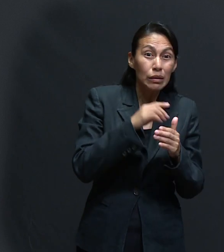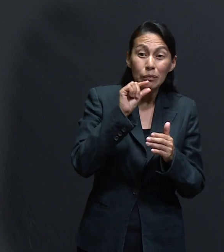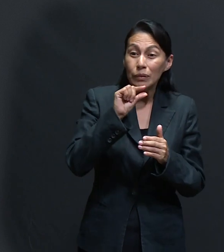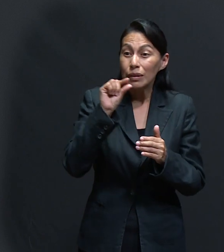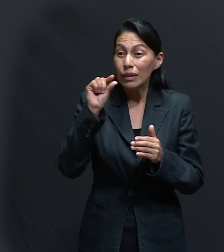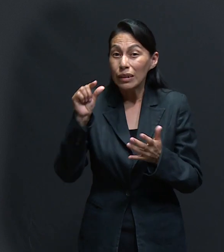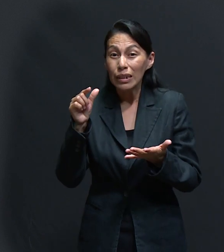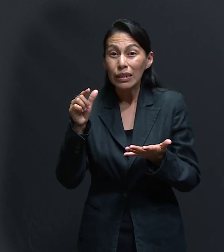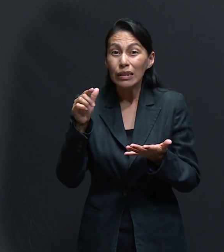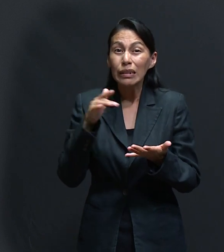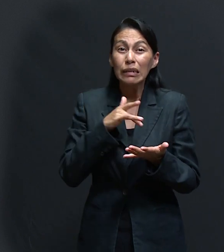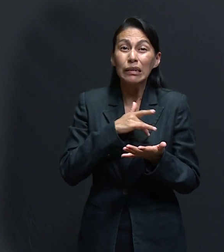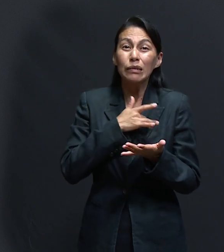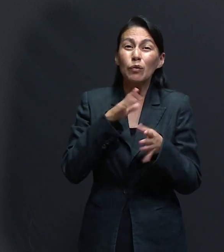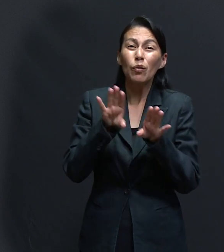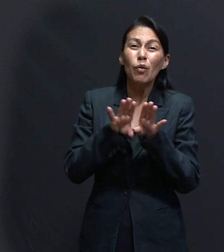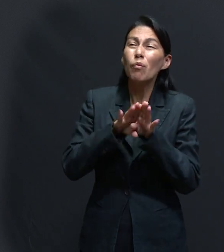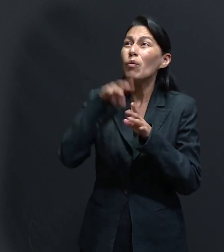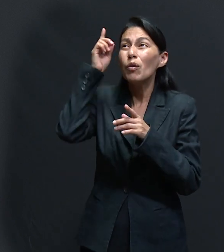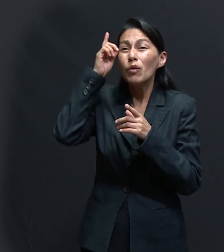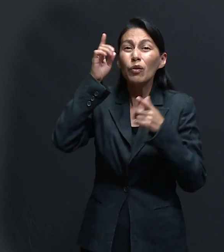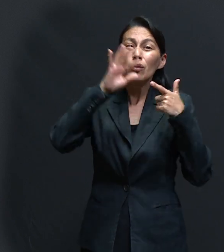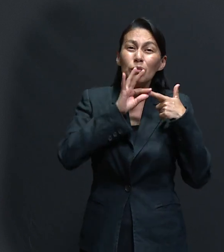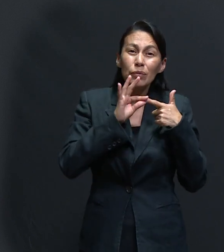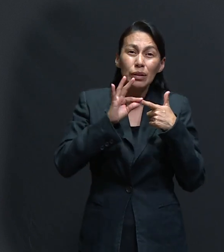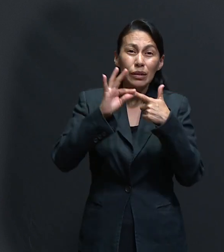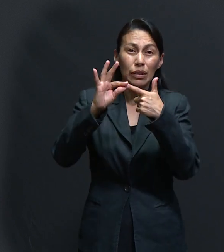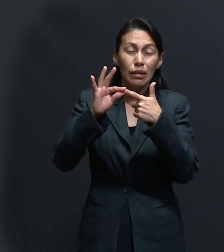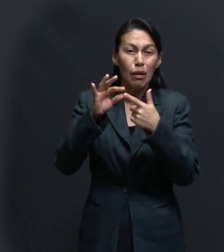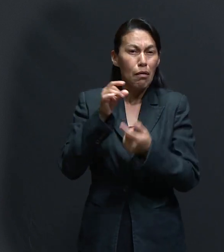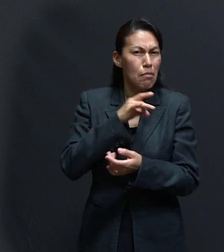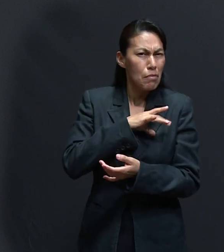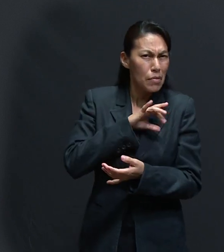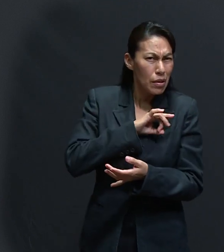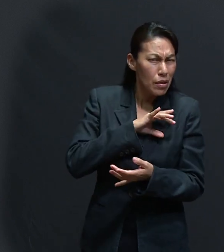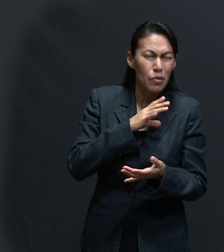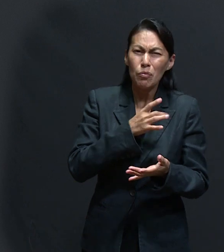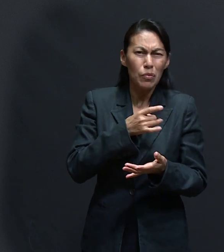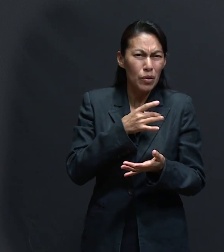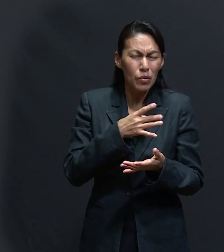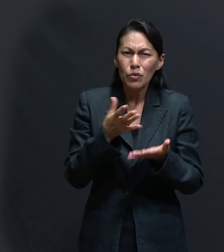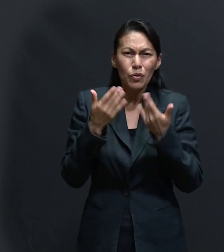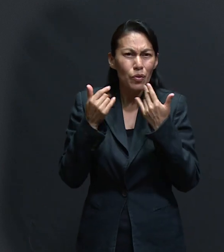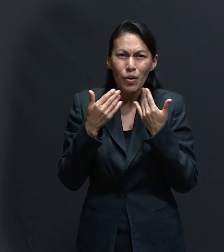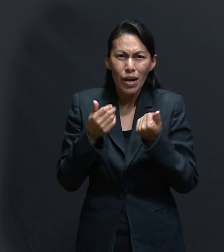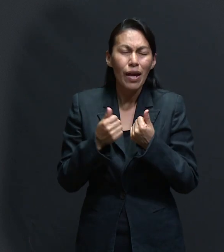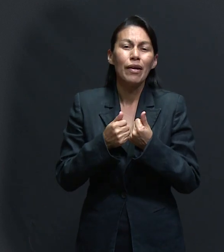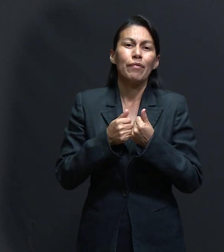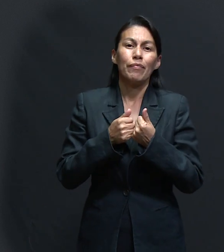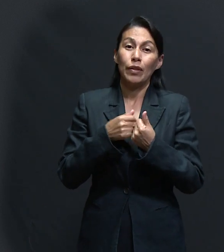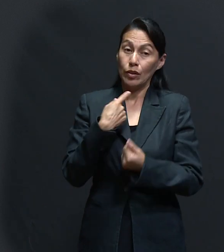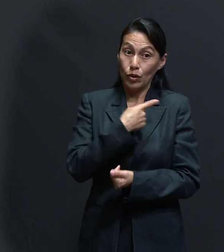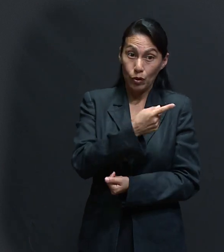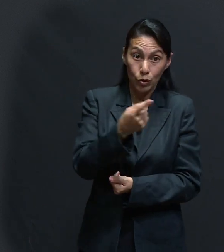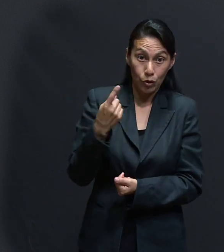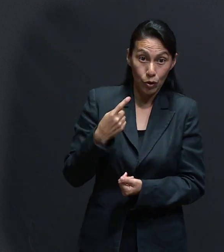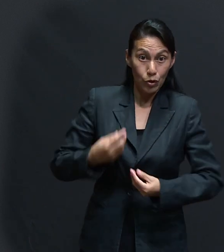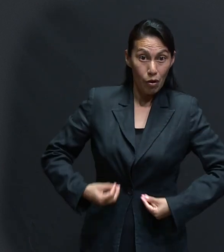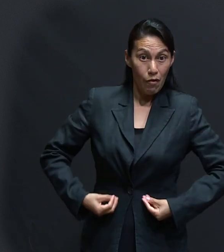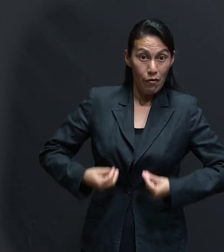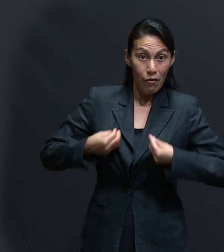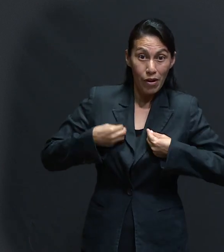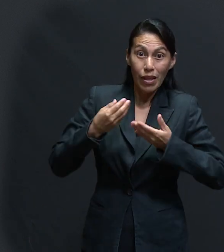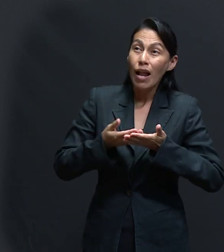podemos ver la presencia de dios guiándonos no tengamos miedo dios está al timón de